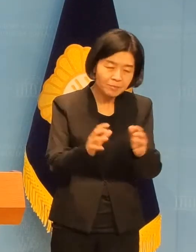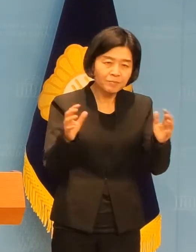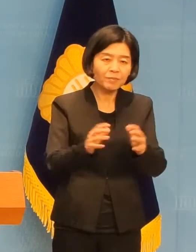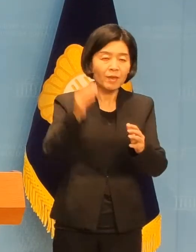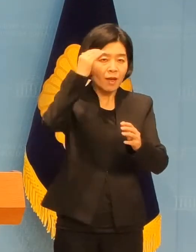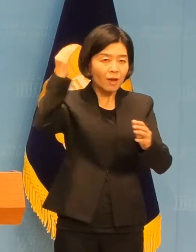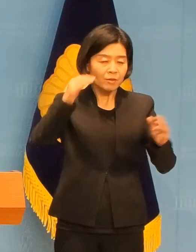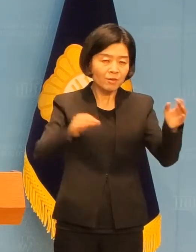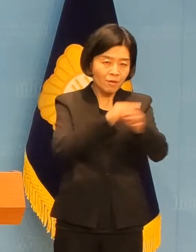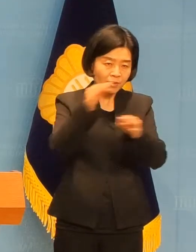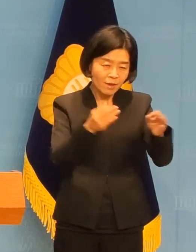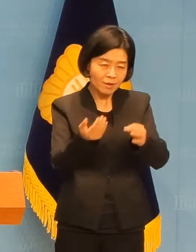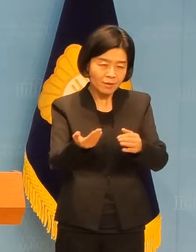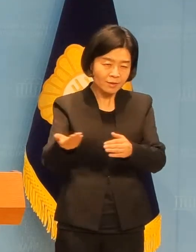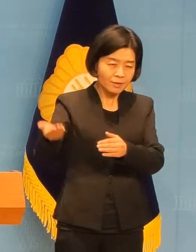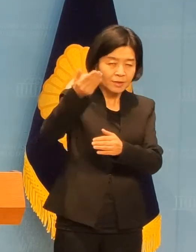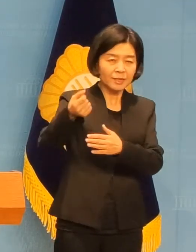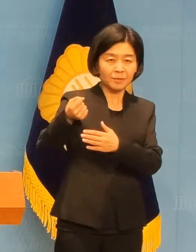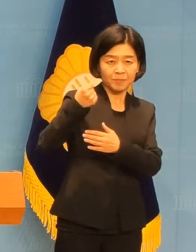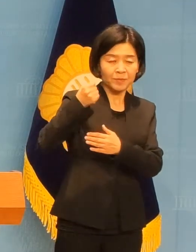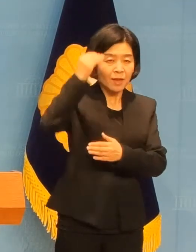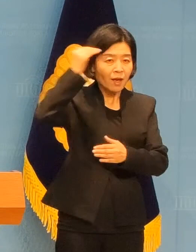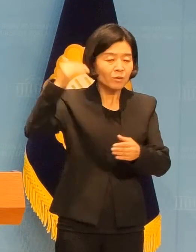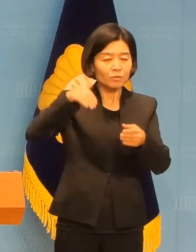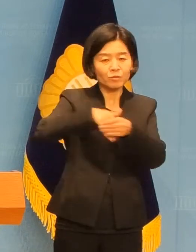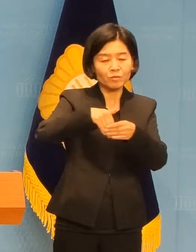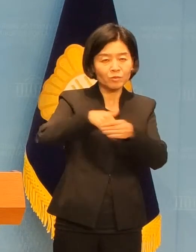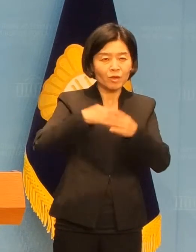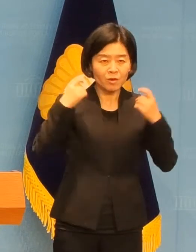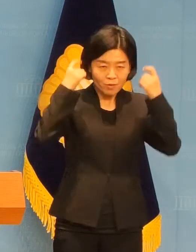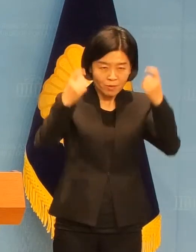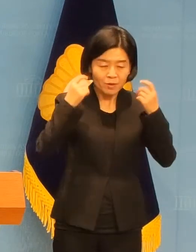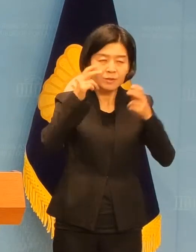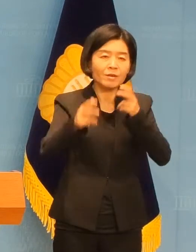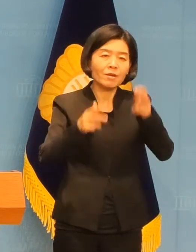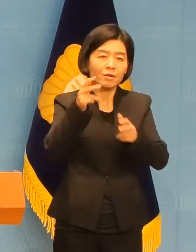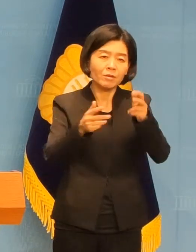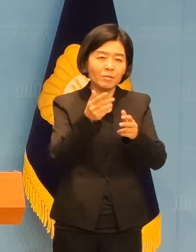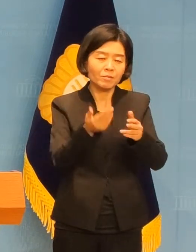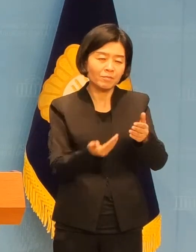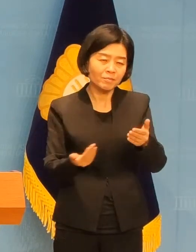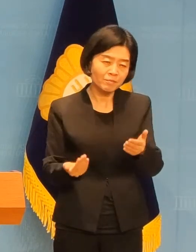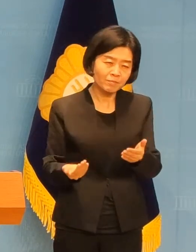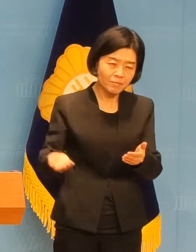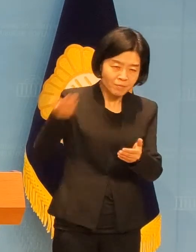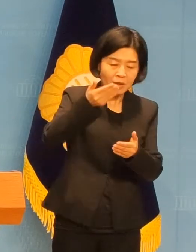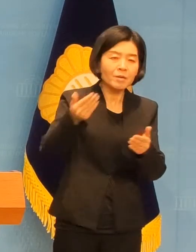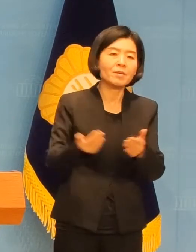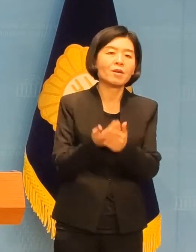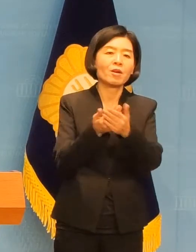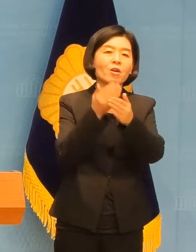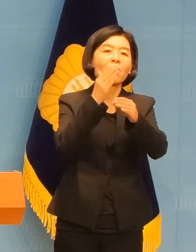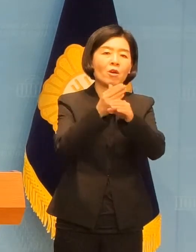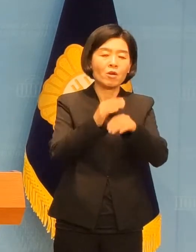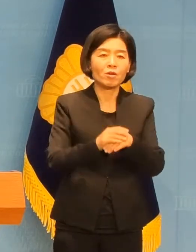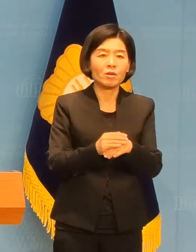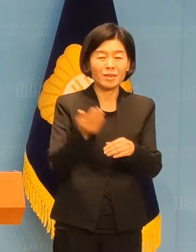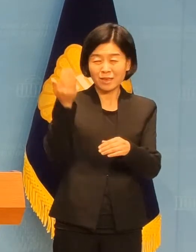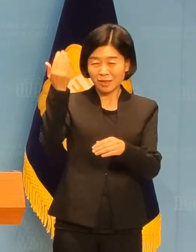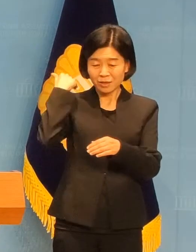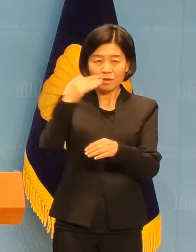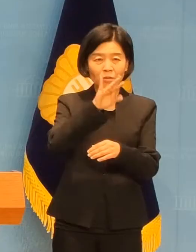성장 동력인 K문화관광 산업으로 발전해 나가고 있습니다. 백범 김구